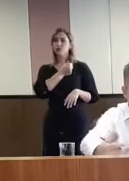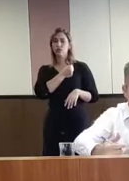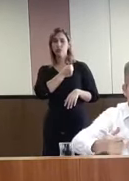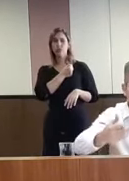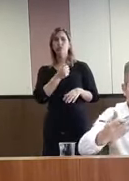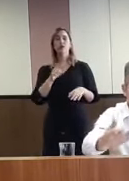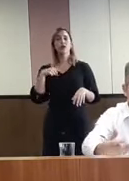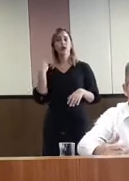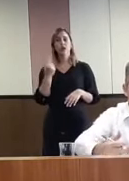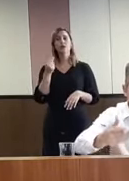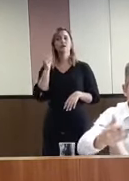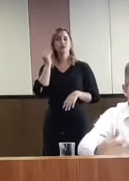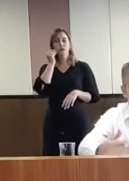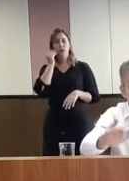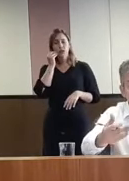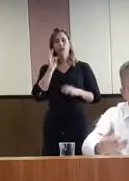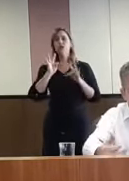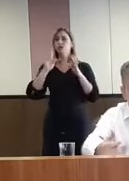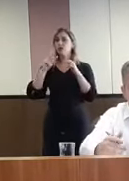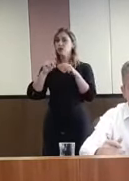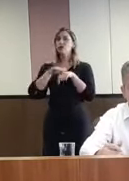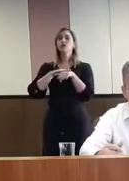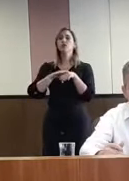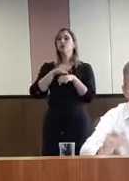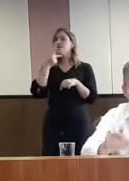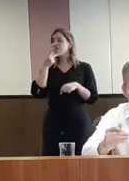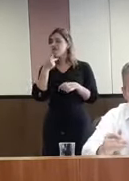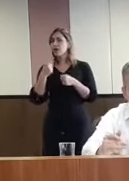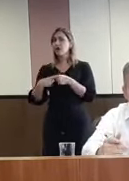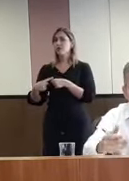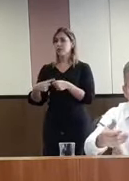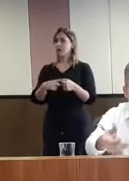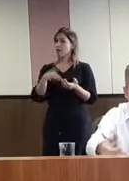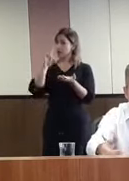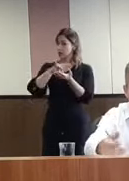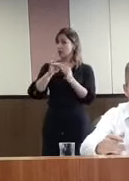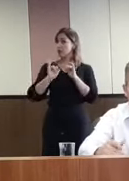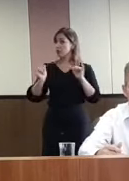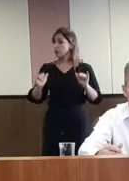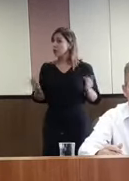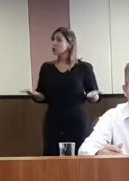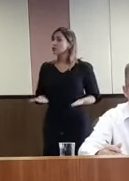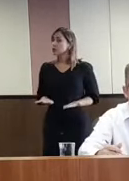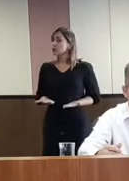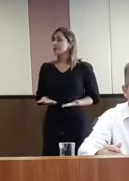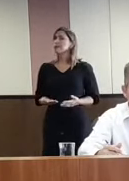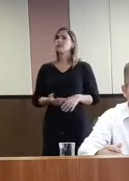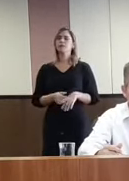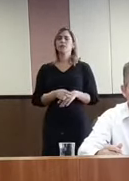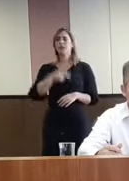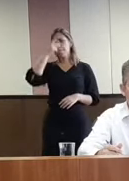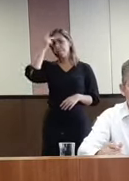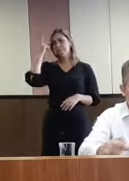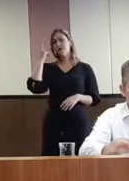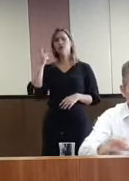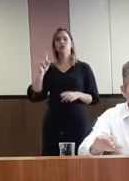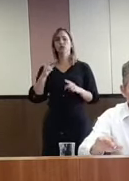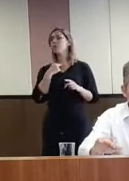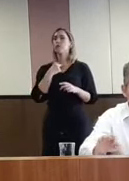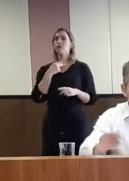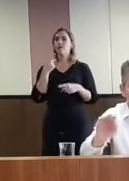está tentando. E o diálogo, ele é importante nesse momento. A verdade é importante nesse momento. Ninguém pode colocar